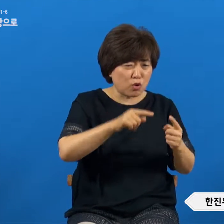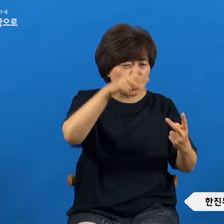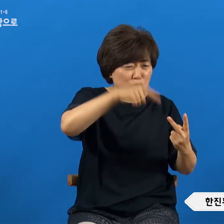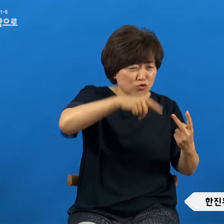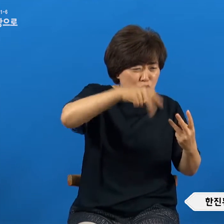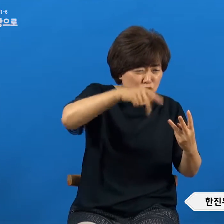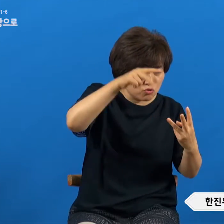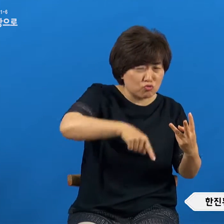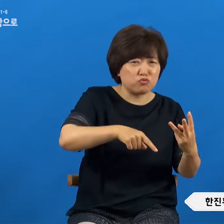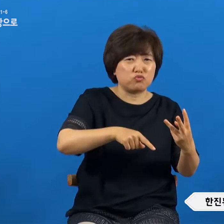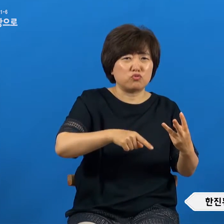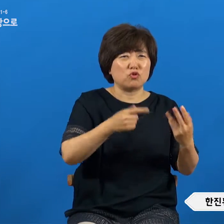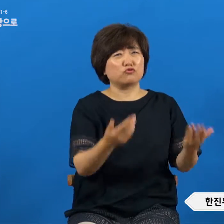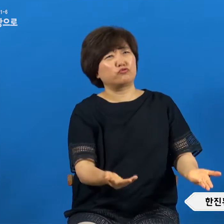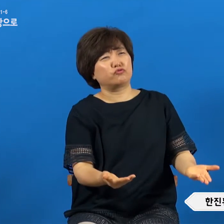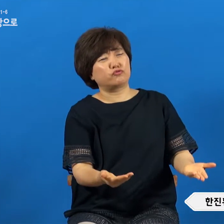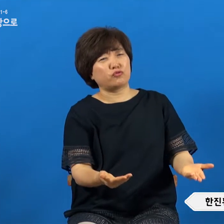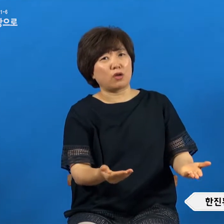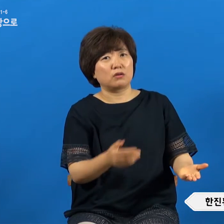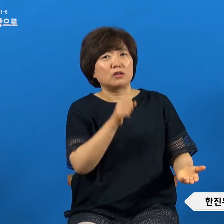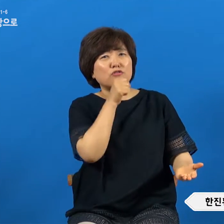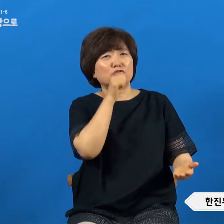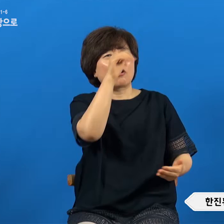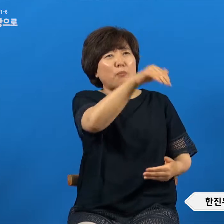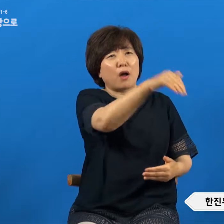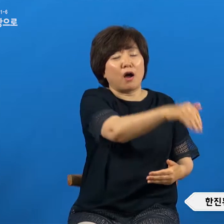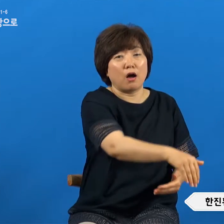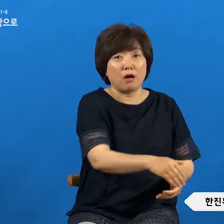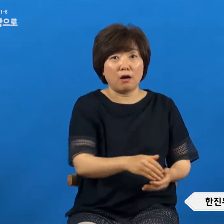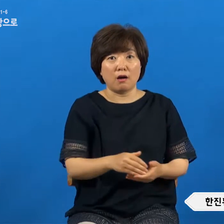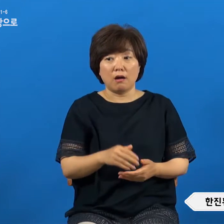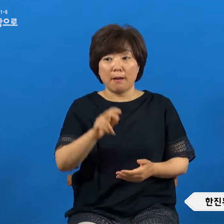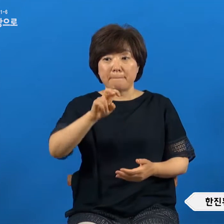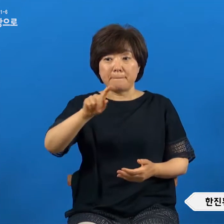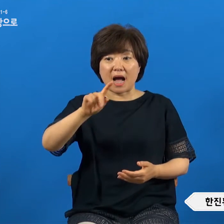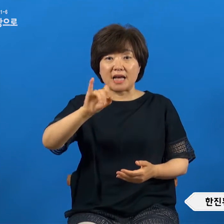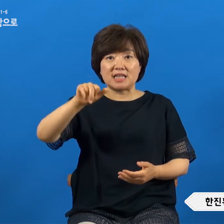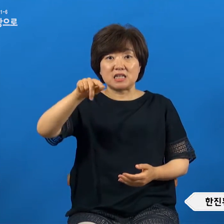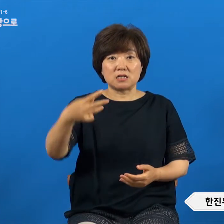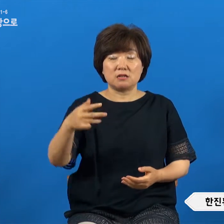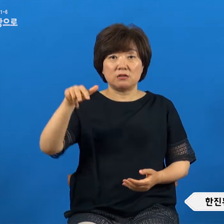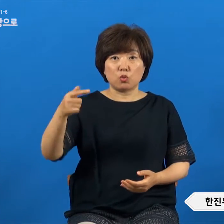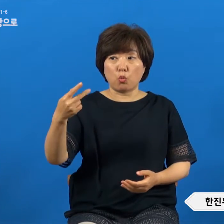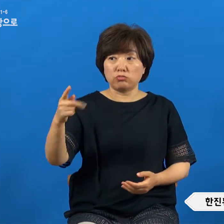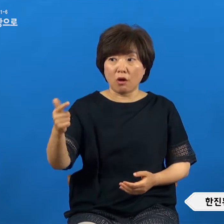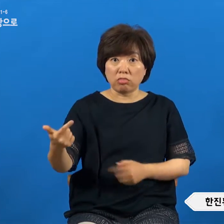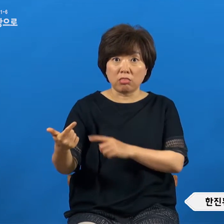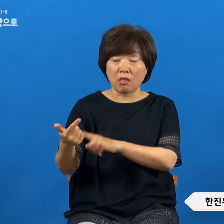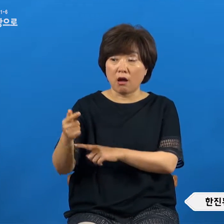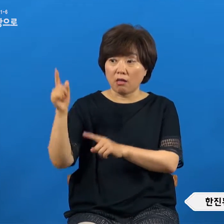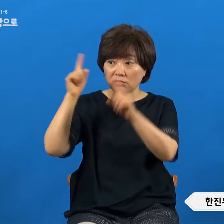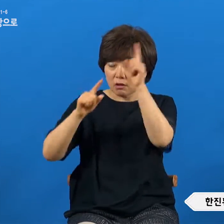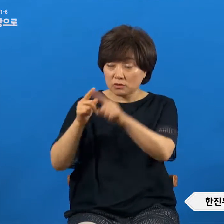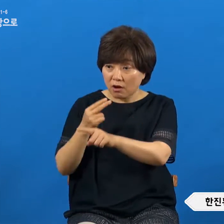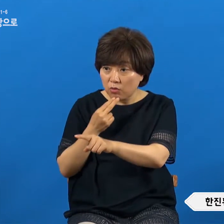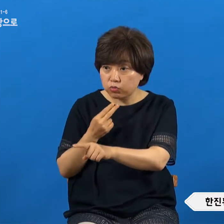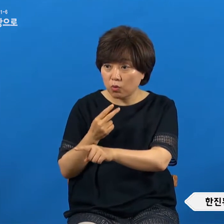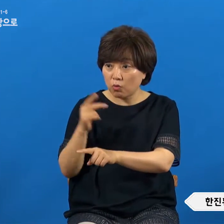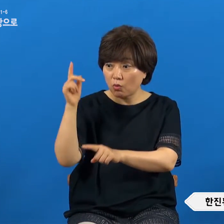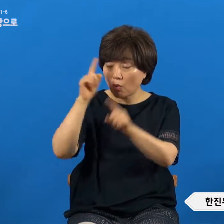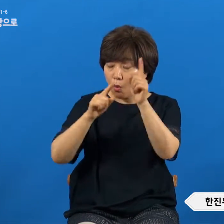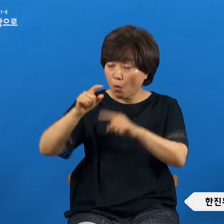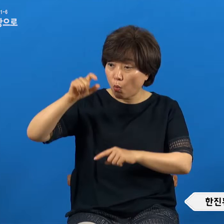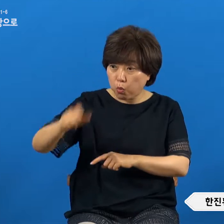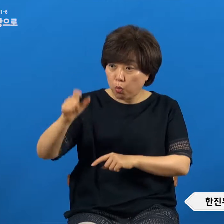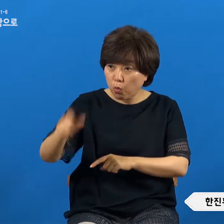쉬고 하면 성적도 팍팍 떨어지고 하는데 마이클 조던만은 거의 그런 것이 없습니다. 기자가